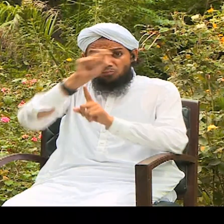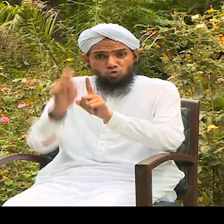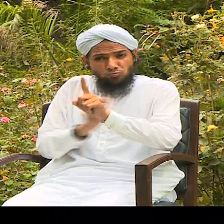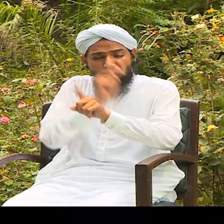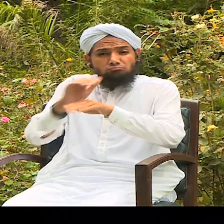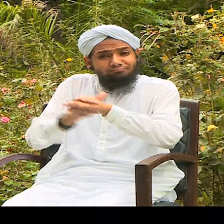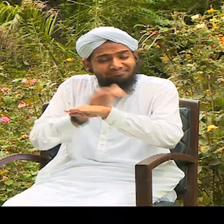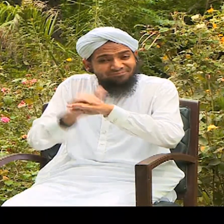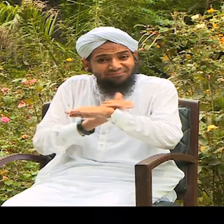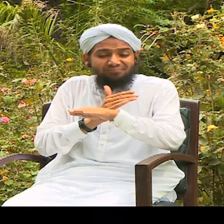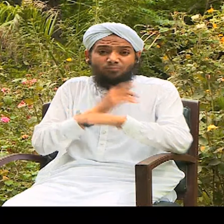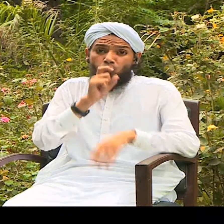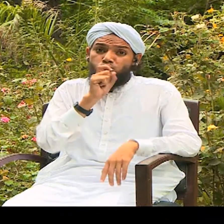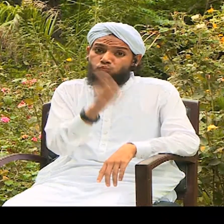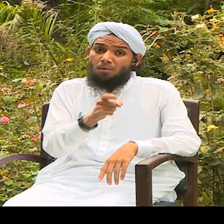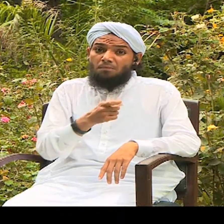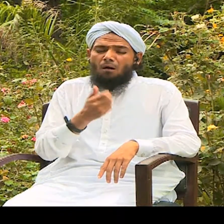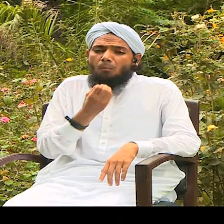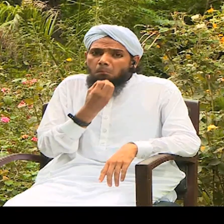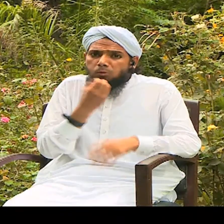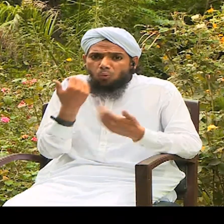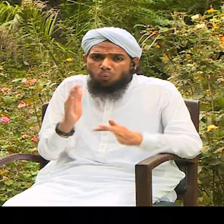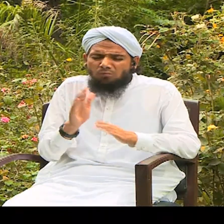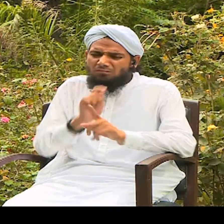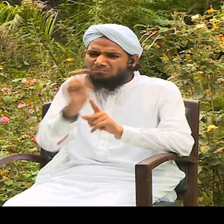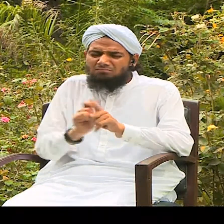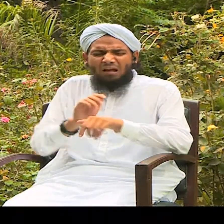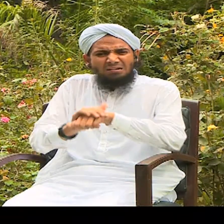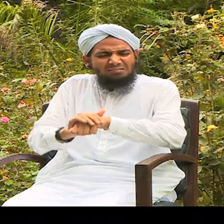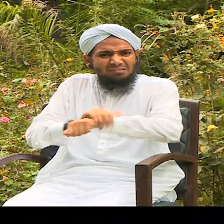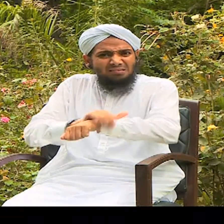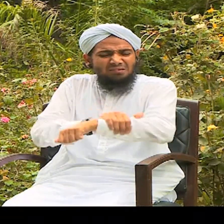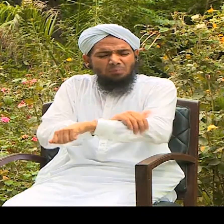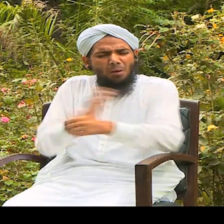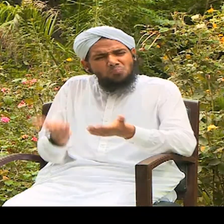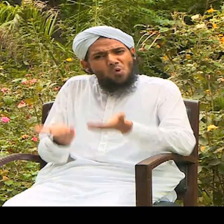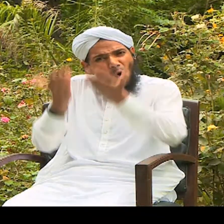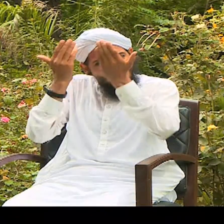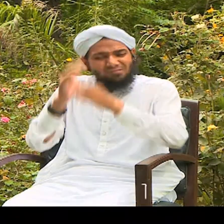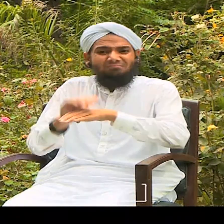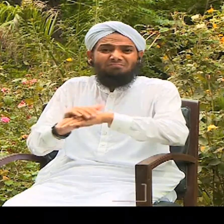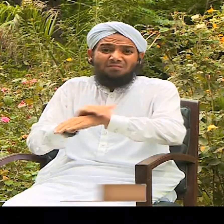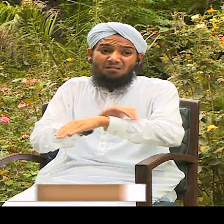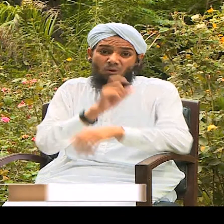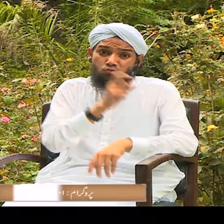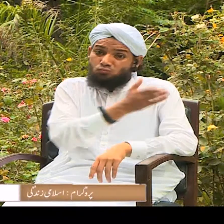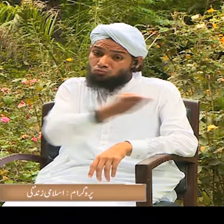حکم دیا ہے، اور خصوصاً ان کے بڑھاپے میں زیادہ خدمت کی تاکید فرمائی ہے۔ یقیناً ماں باپ